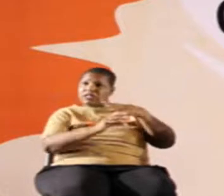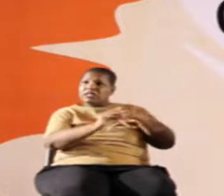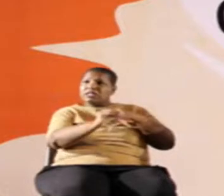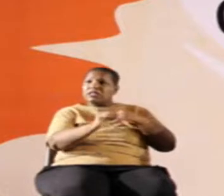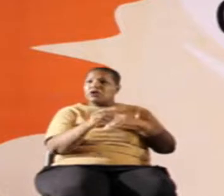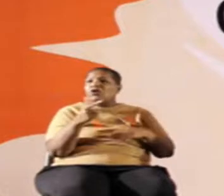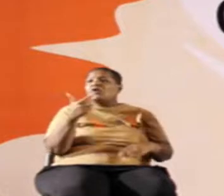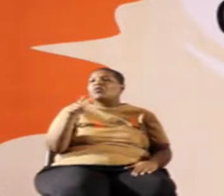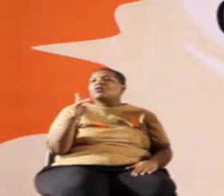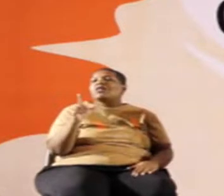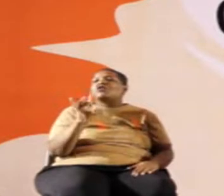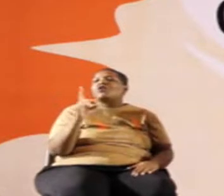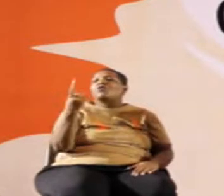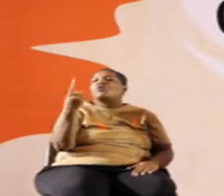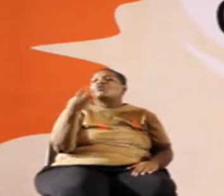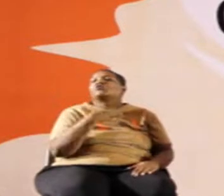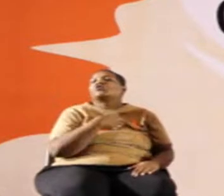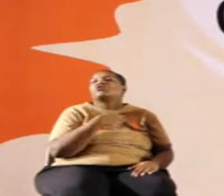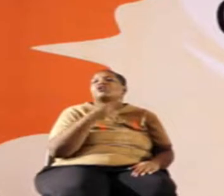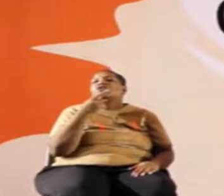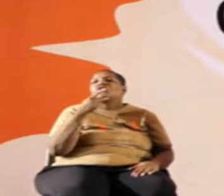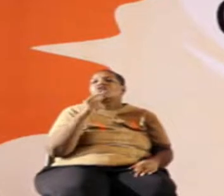existe só uma forma de fazer política.